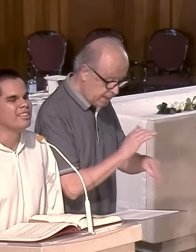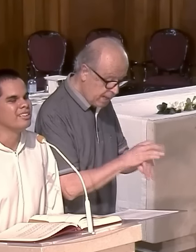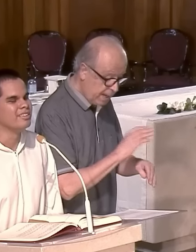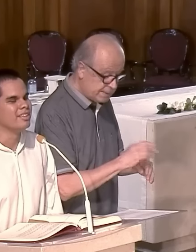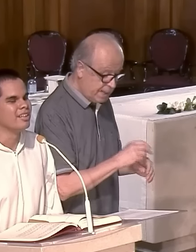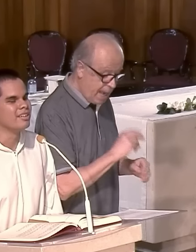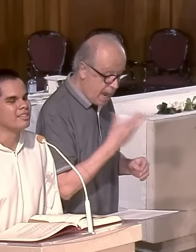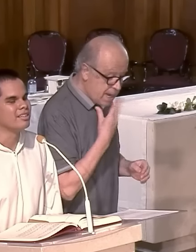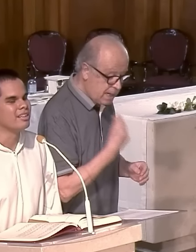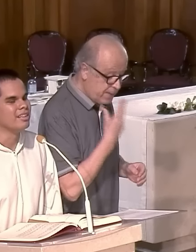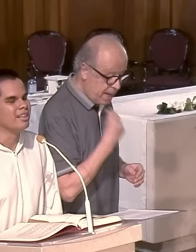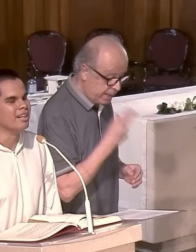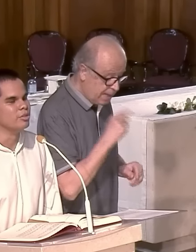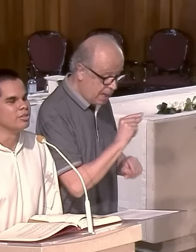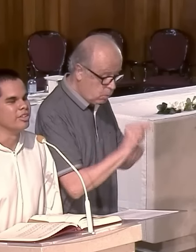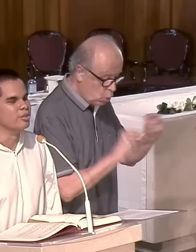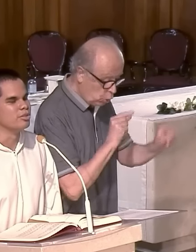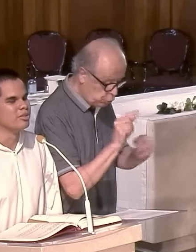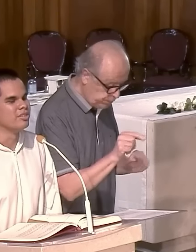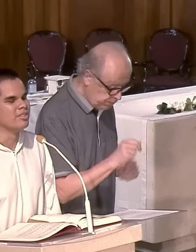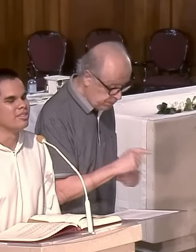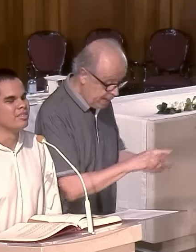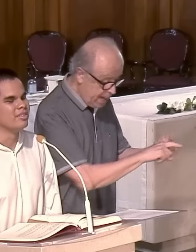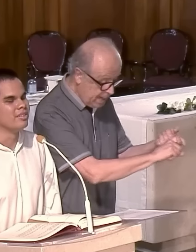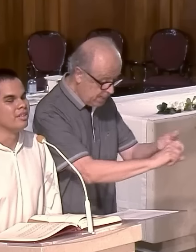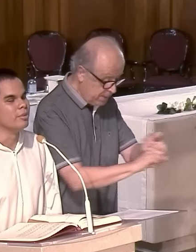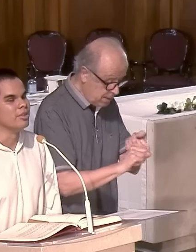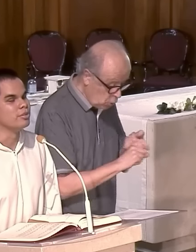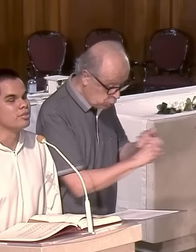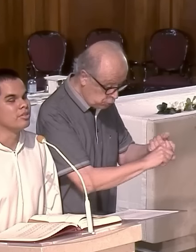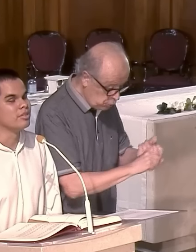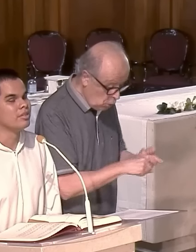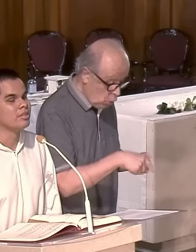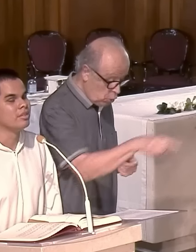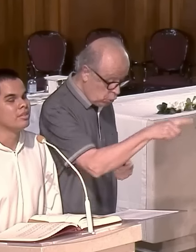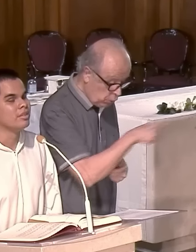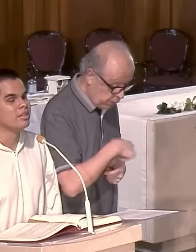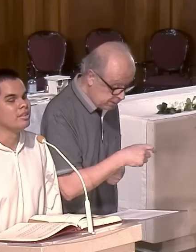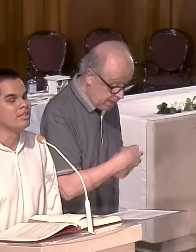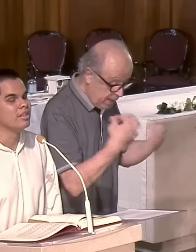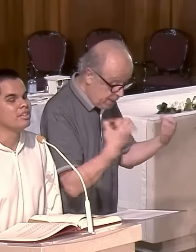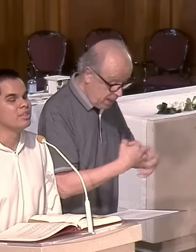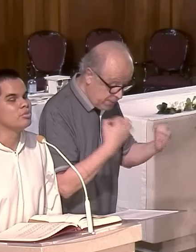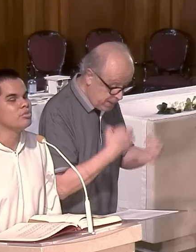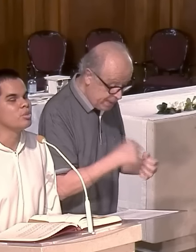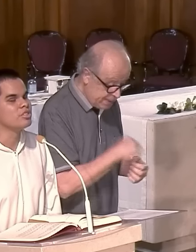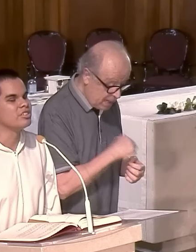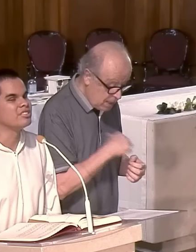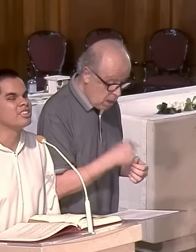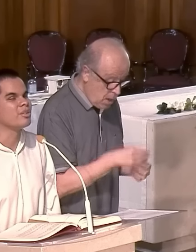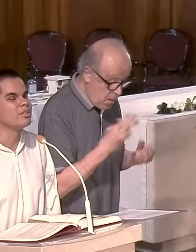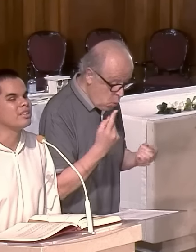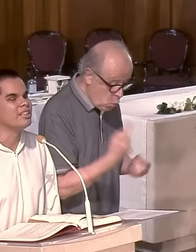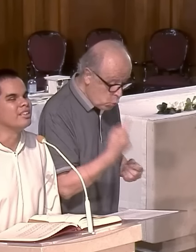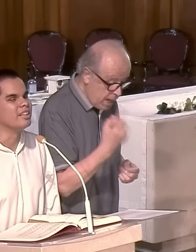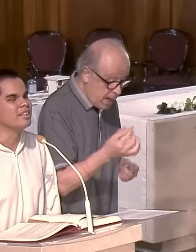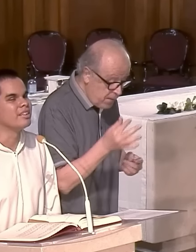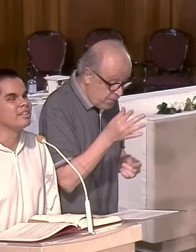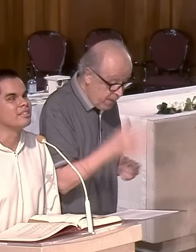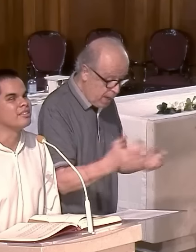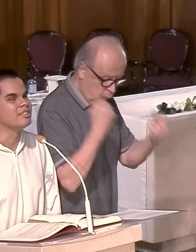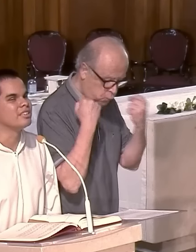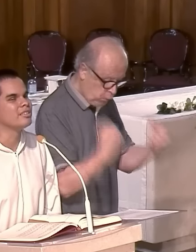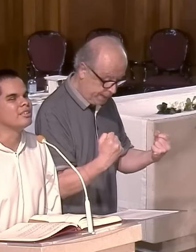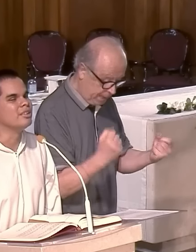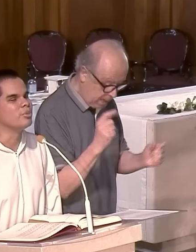Lectura de la carta a los Hebreos. Hermanos, ya que tenemos un sumo sacerdote grande